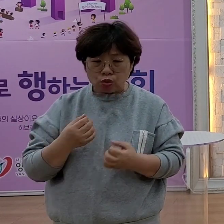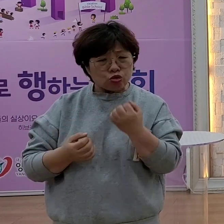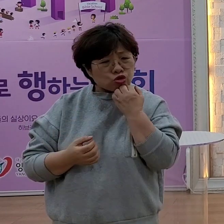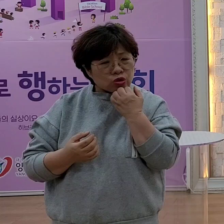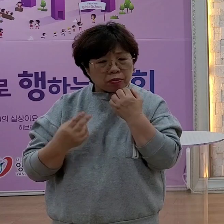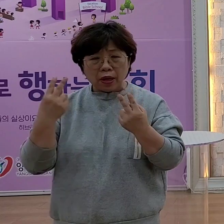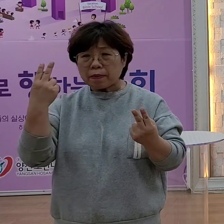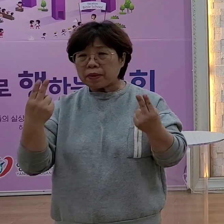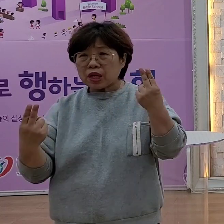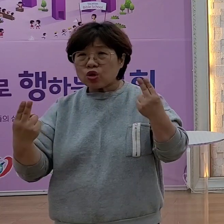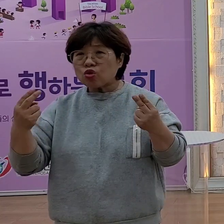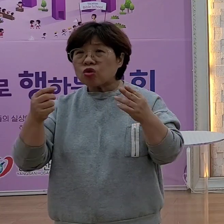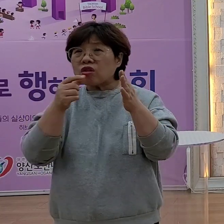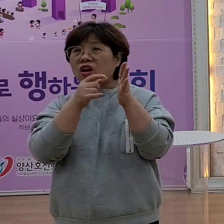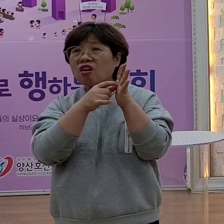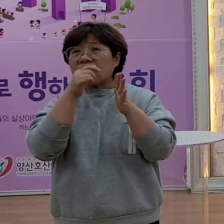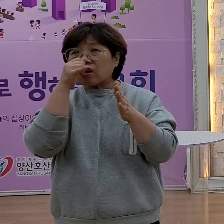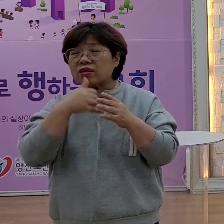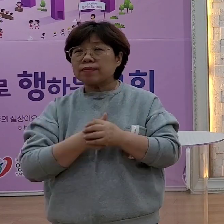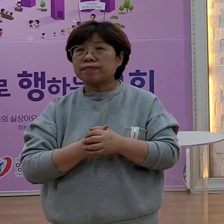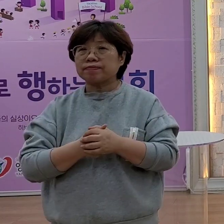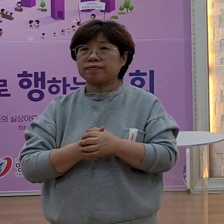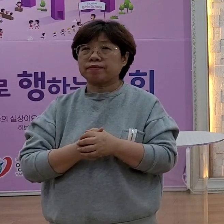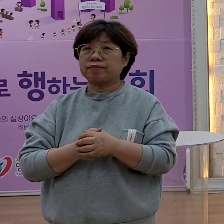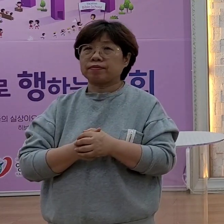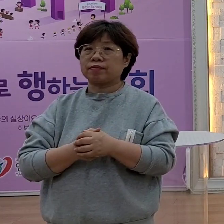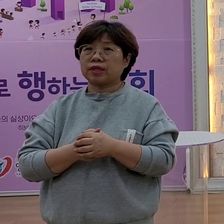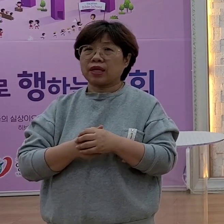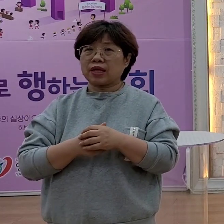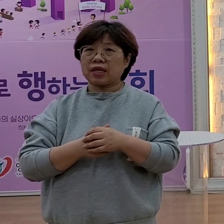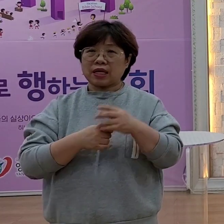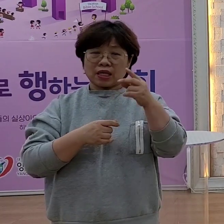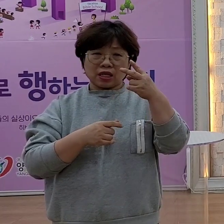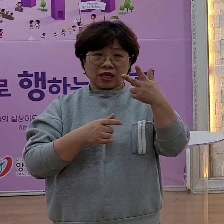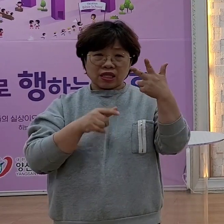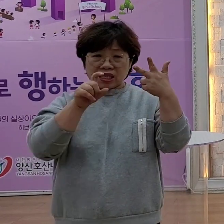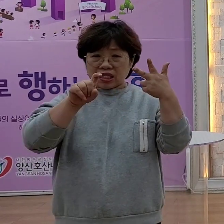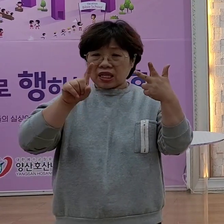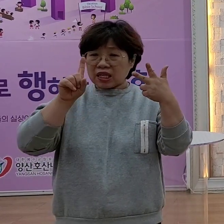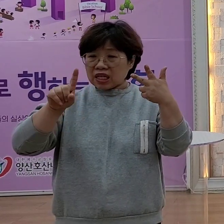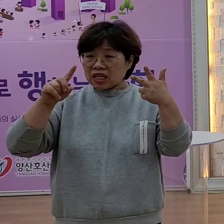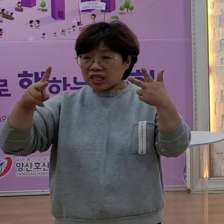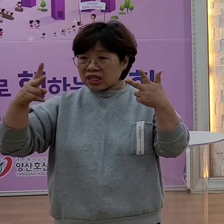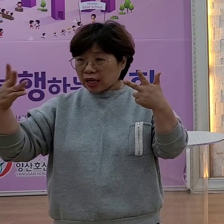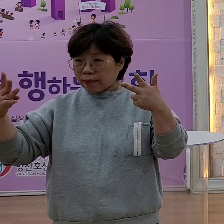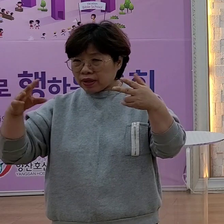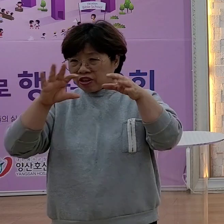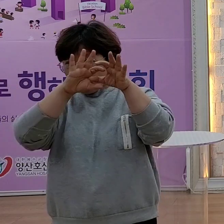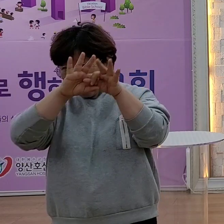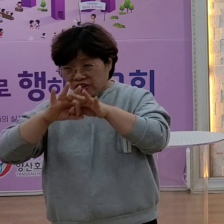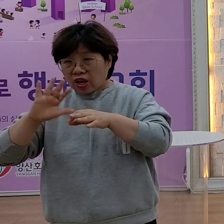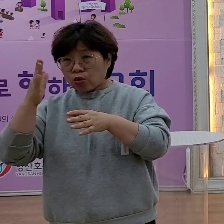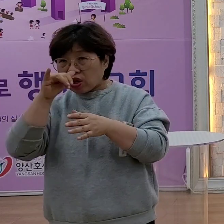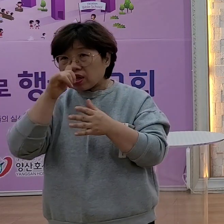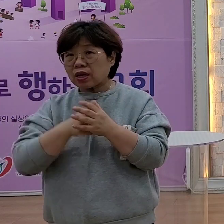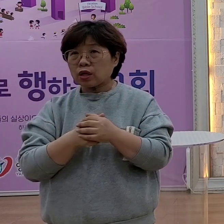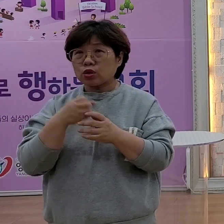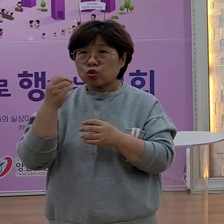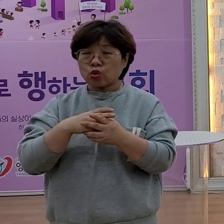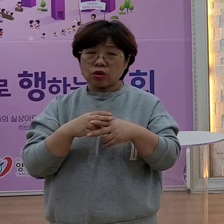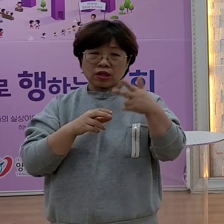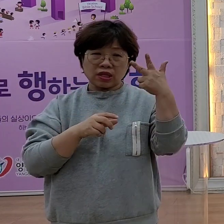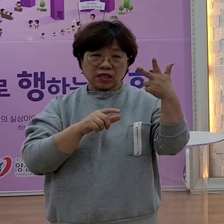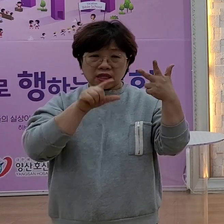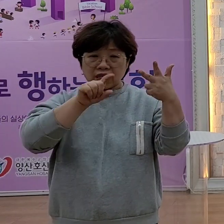슬픔과 잔치집의 웃음이 서로 지금 1절, 2절, 3절이 연결되어 있다는 것입니다. 그리고 4절에 보면